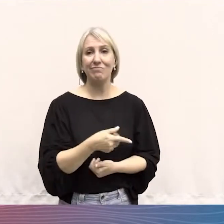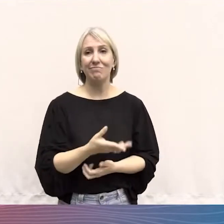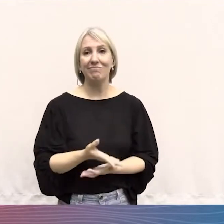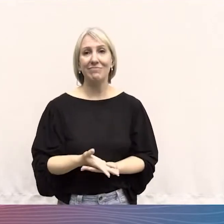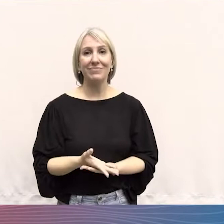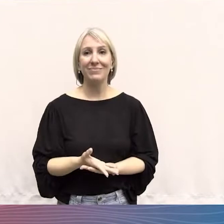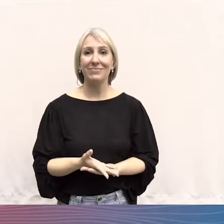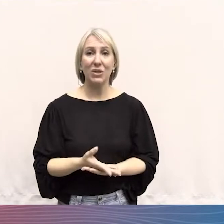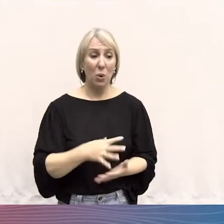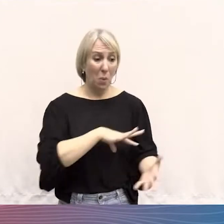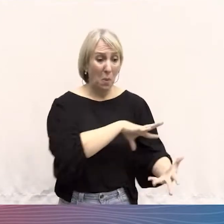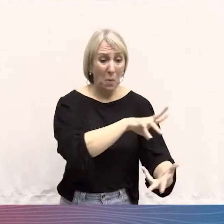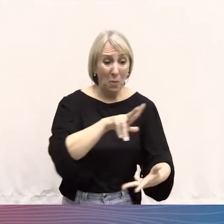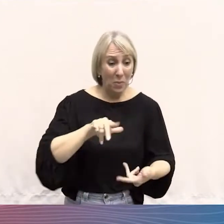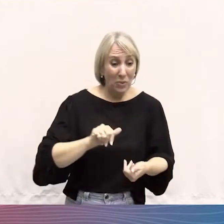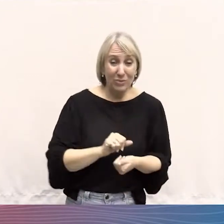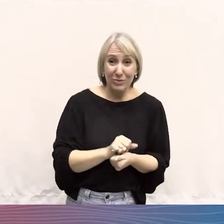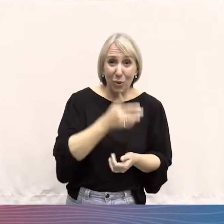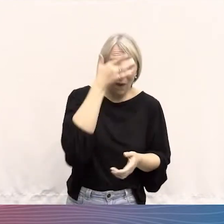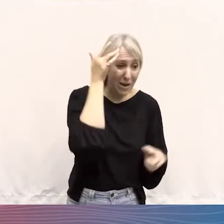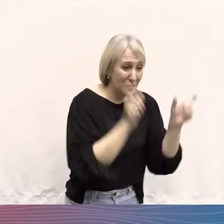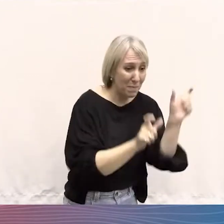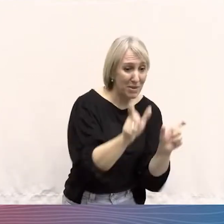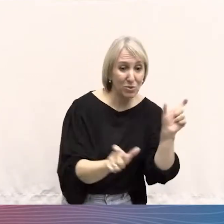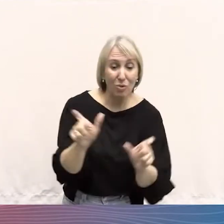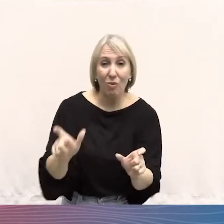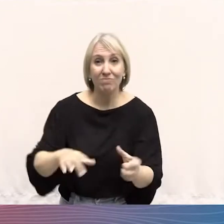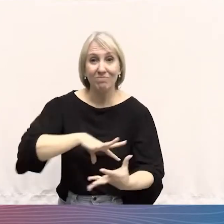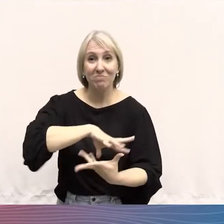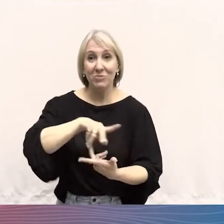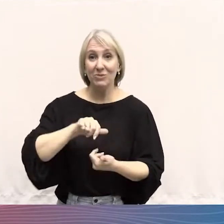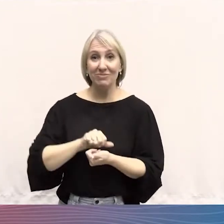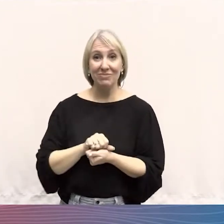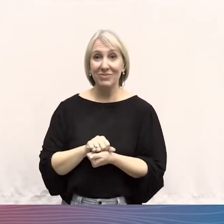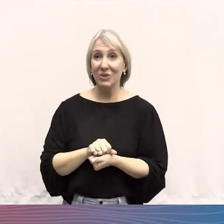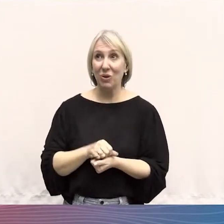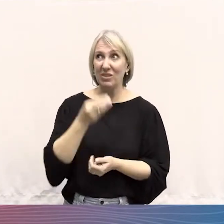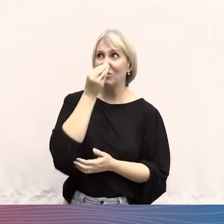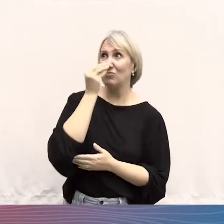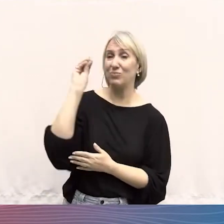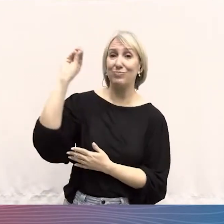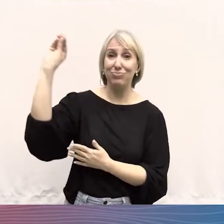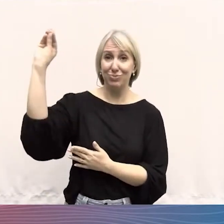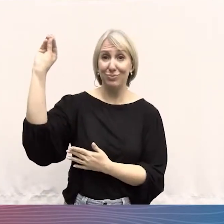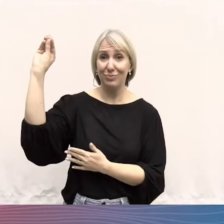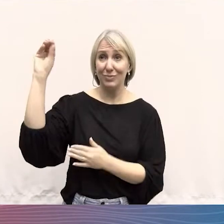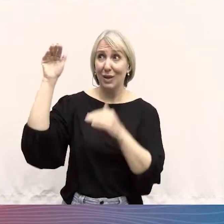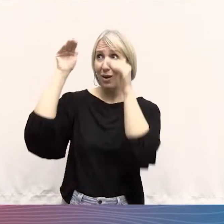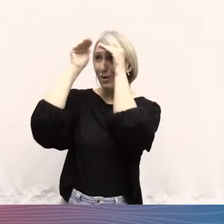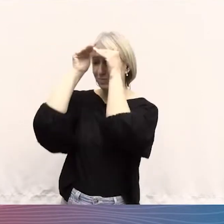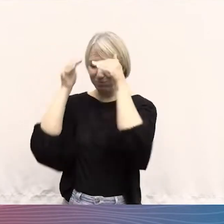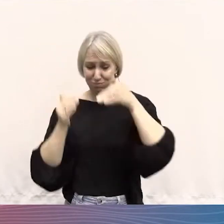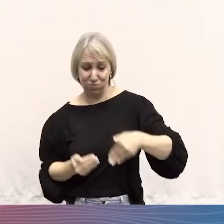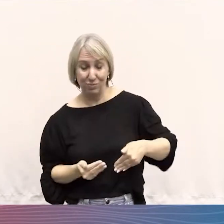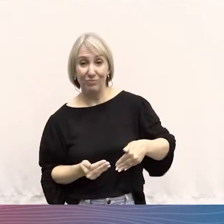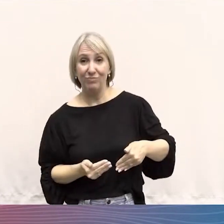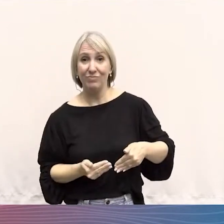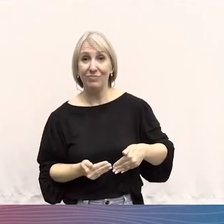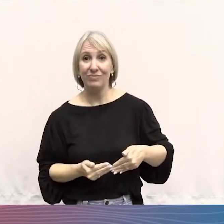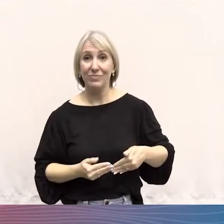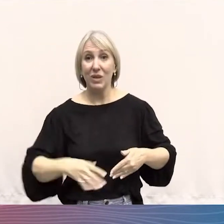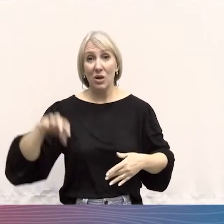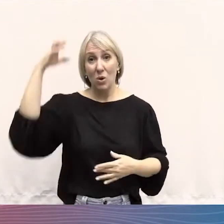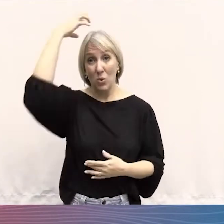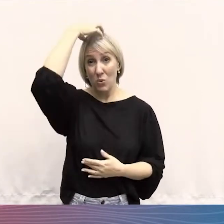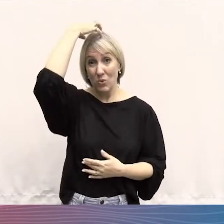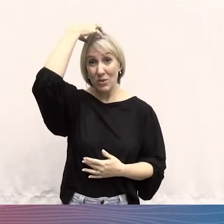mais o Senhor, eles querem viver por si mesmos. Os reis da terra se levantam e os príncipes conspiram contra